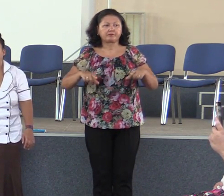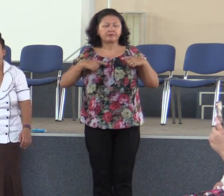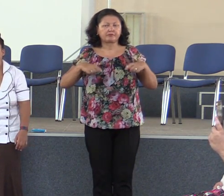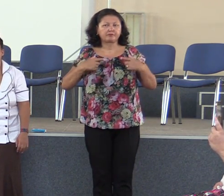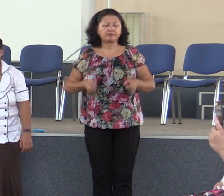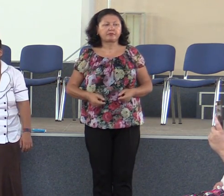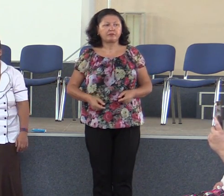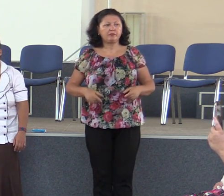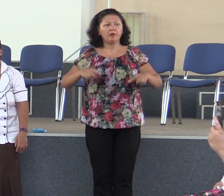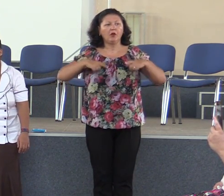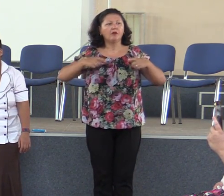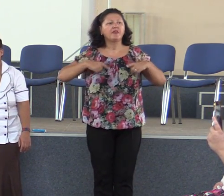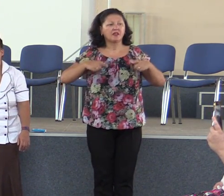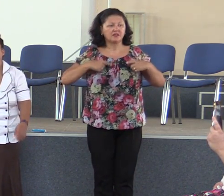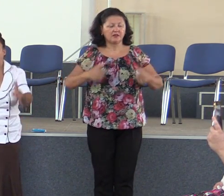O viață